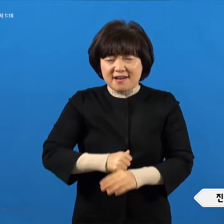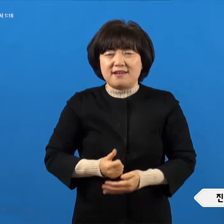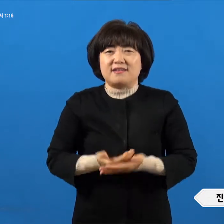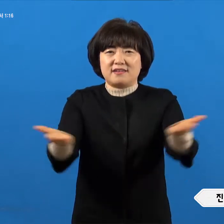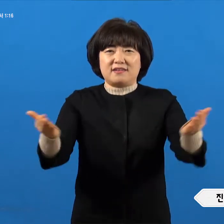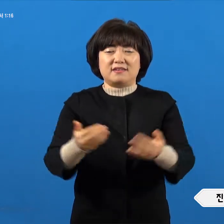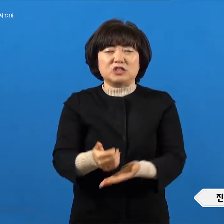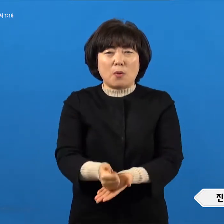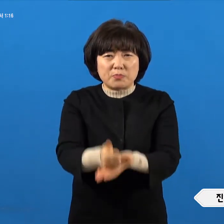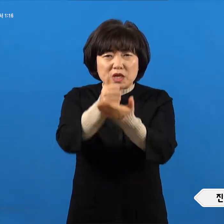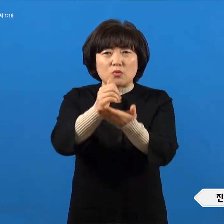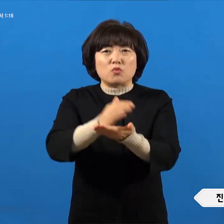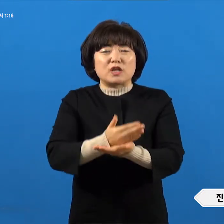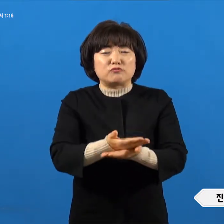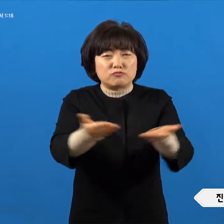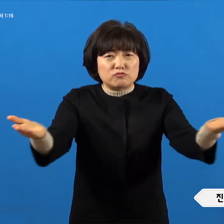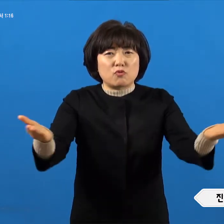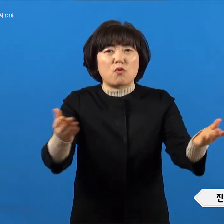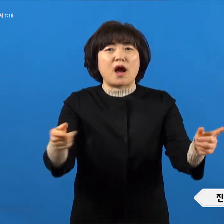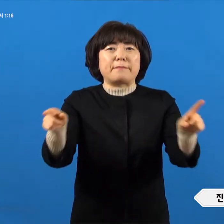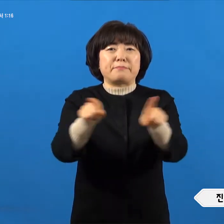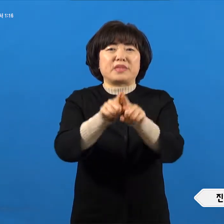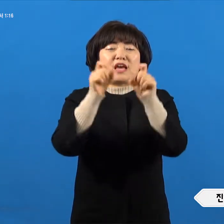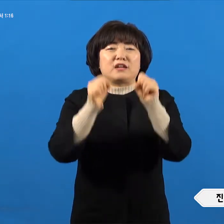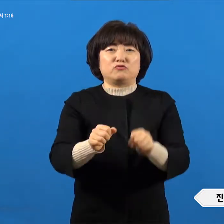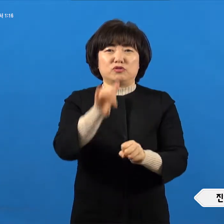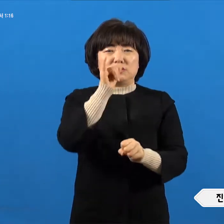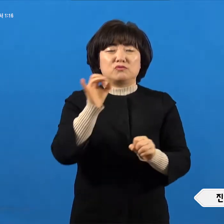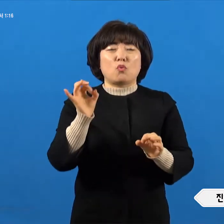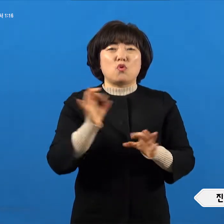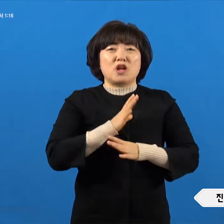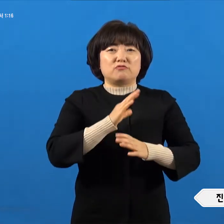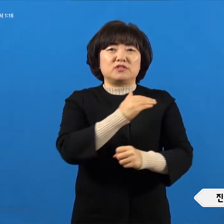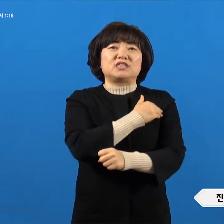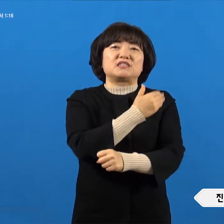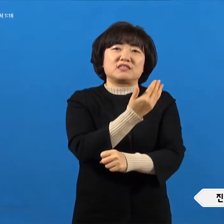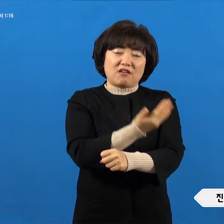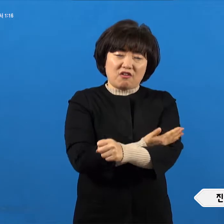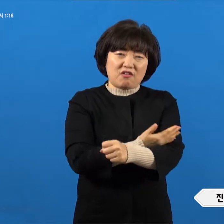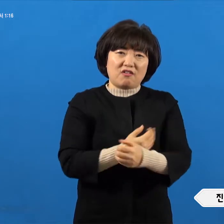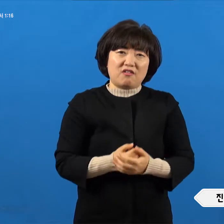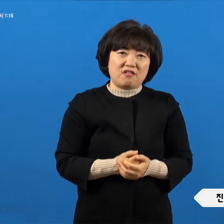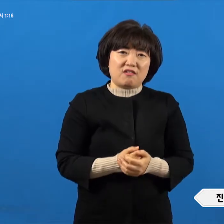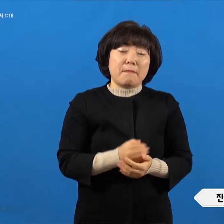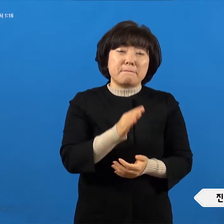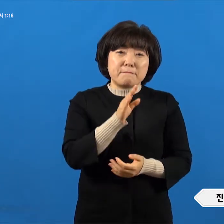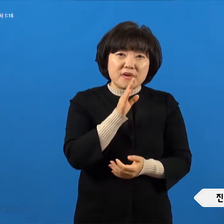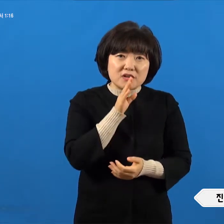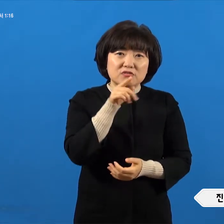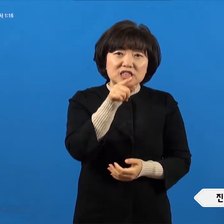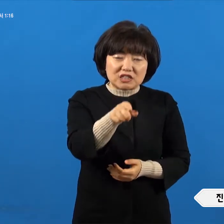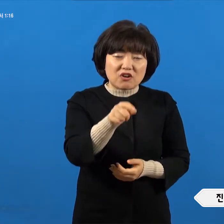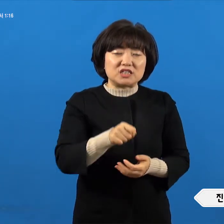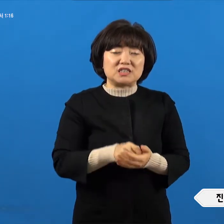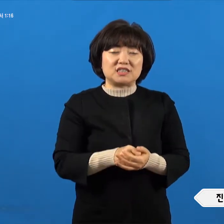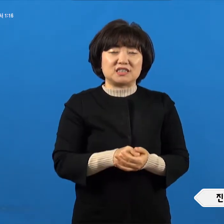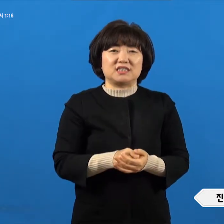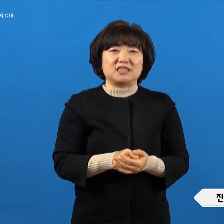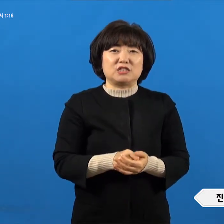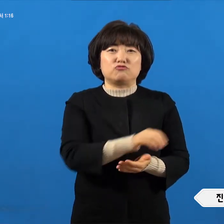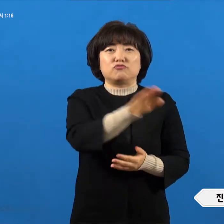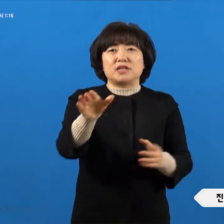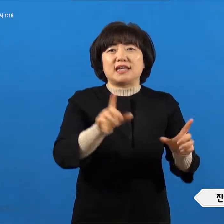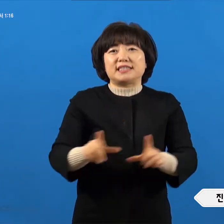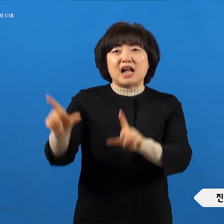나누게 하시고 함께 할 수 있는 놀라운 능력. 바로 그것이 우리